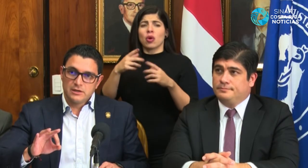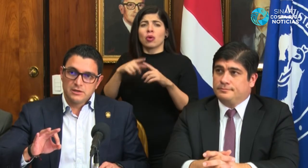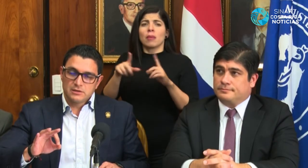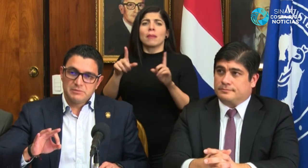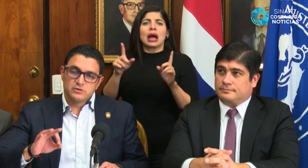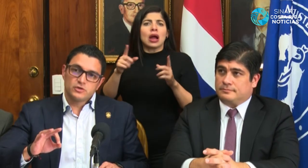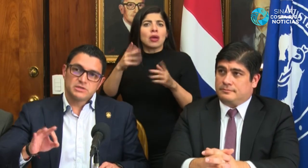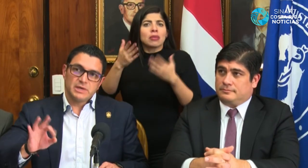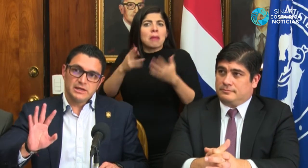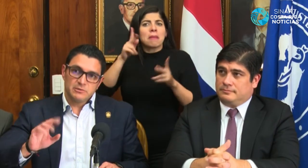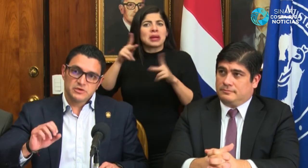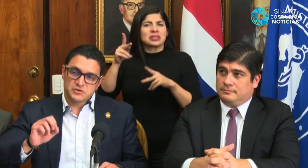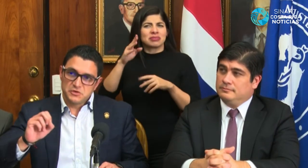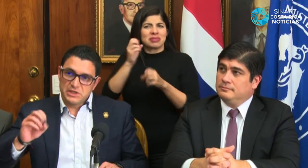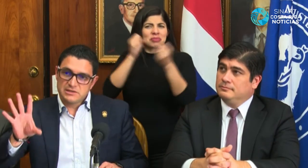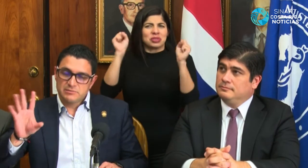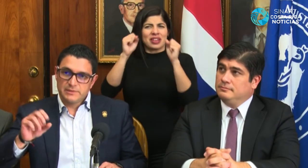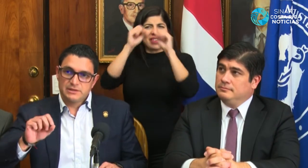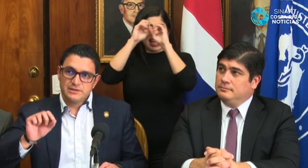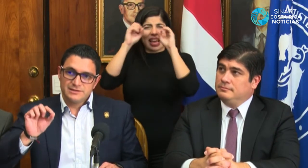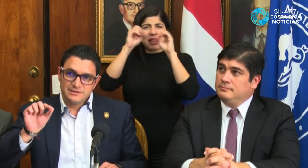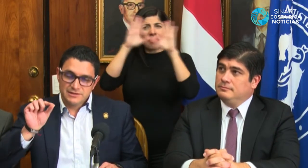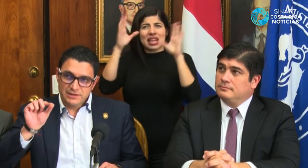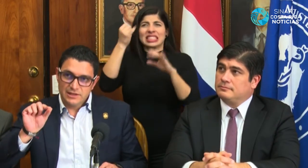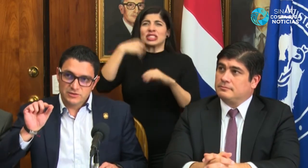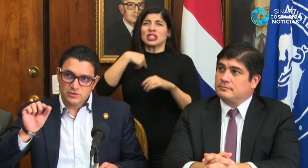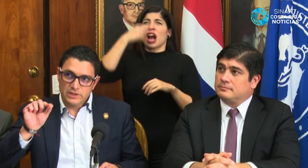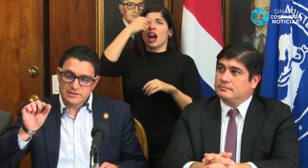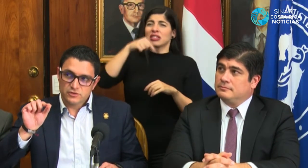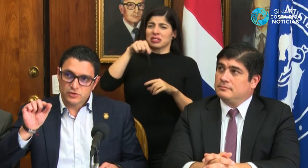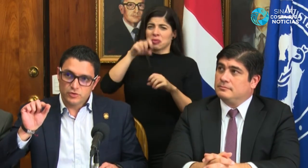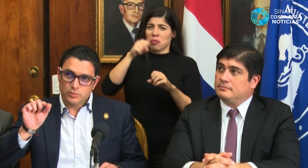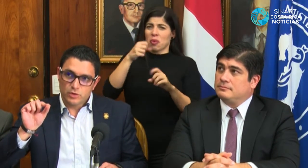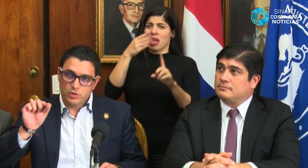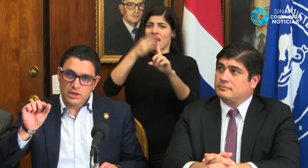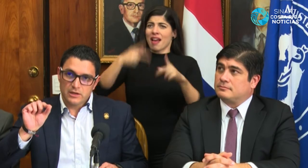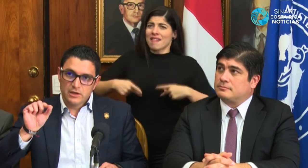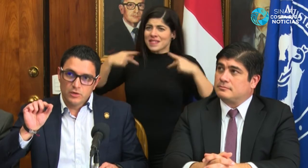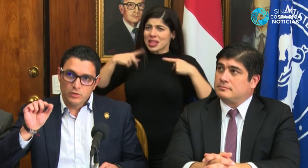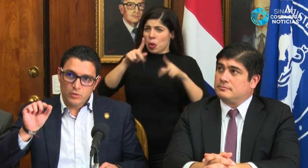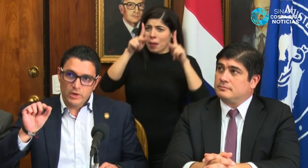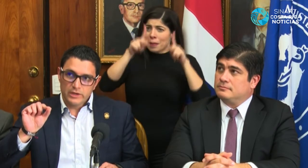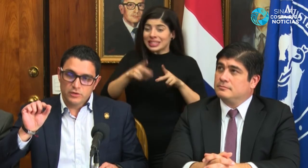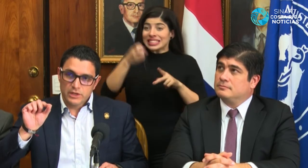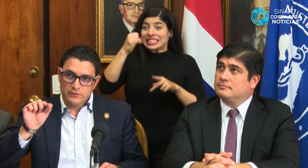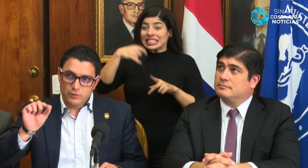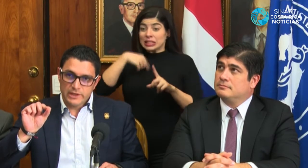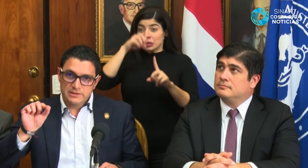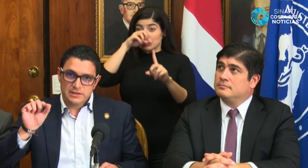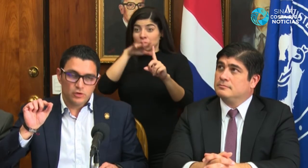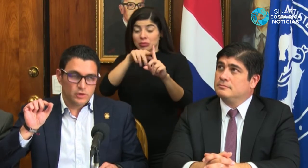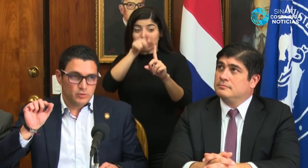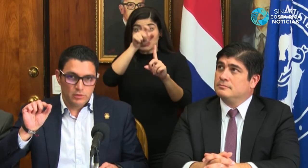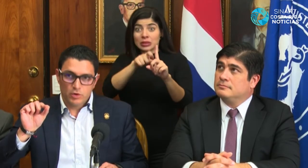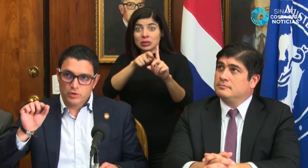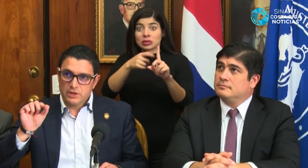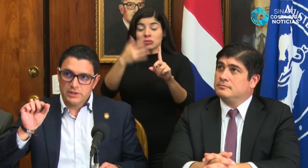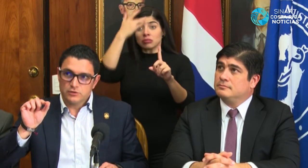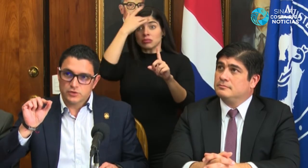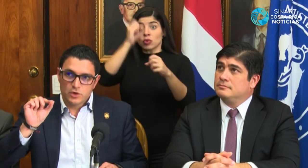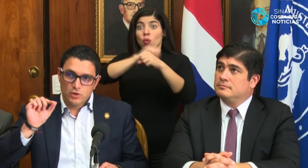que tal vez no nos imaginamos, estornudar simplemente, si ese estornudo provoca un cuadro de influenza o del